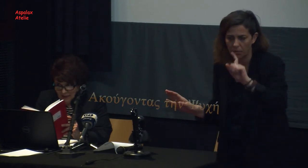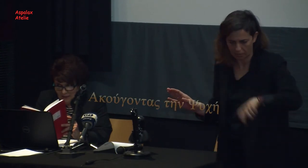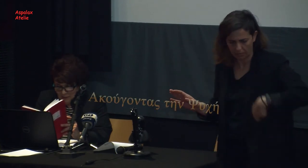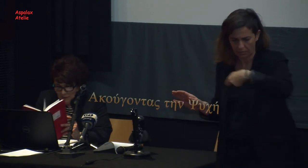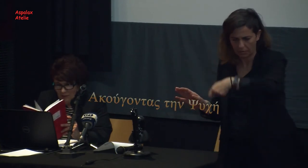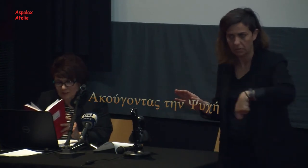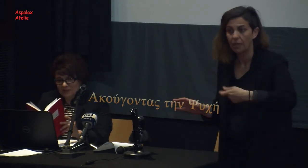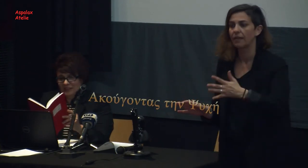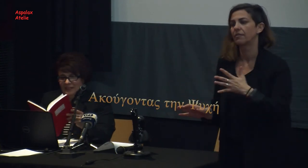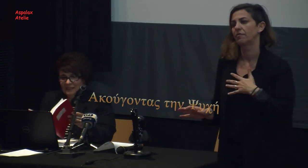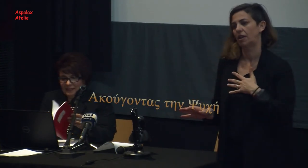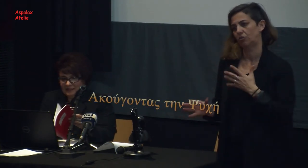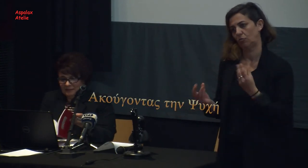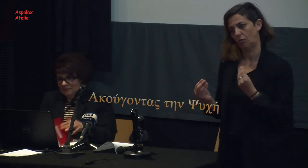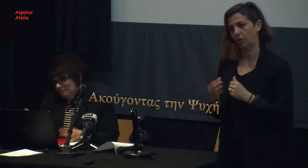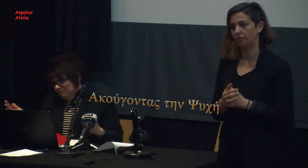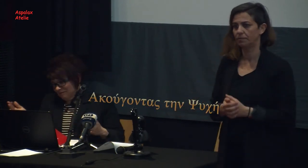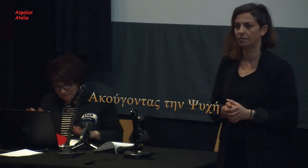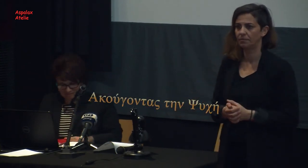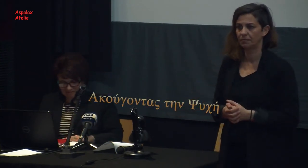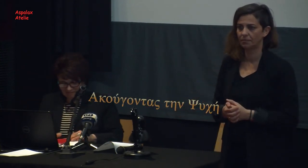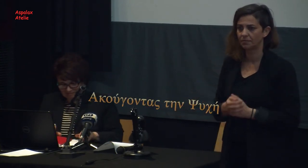Σας ευχαριστώ.